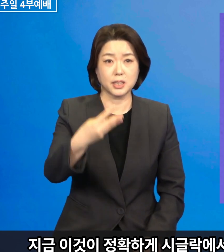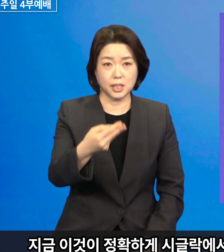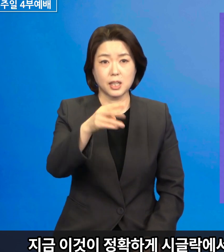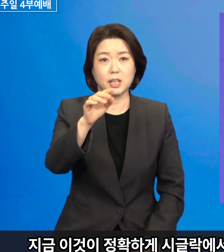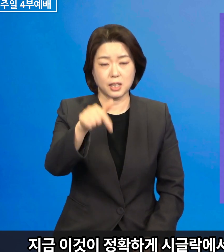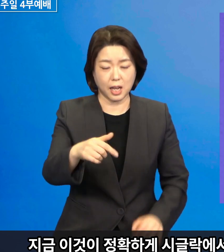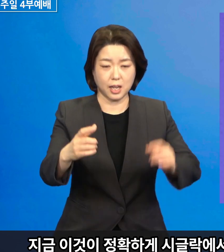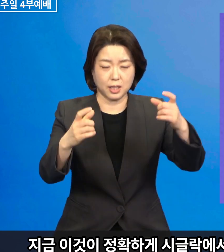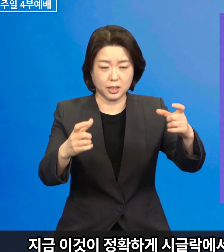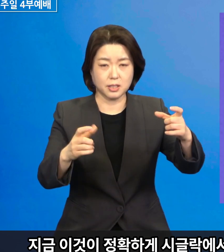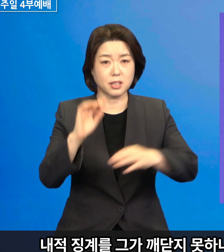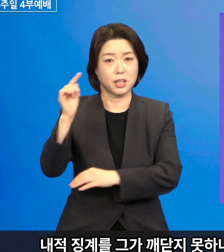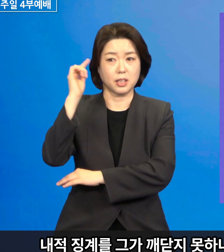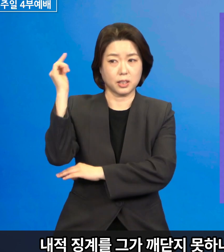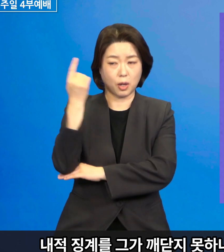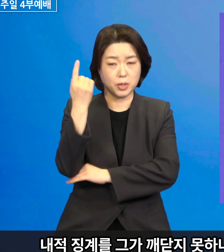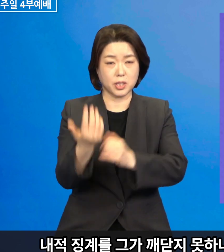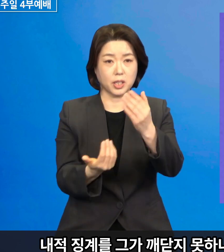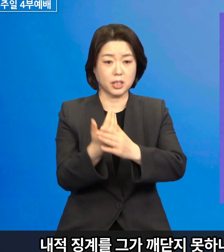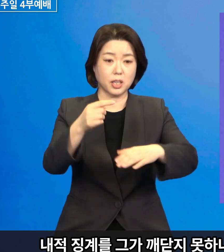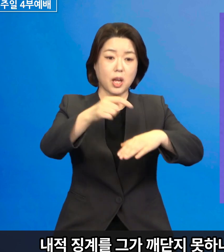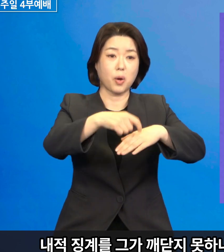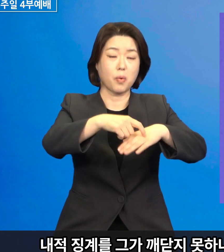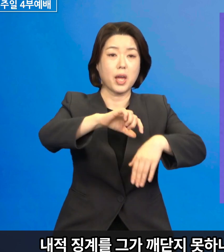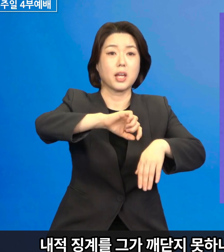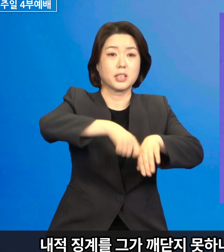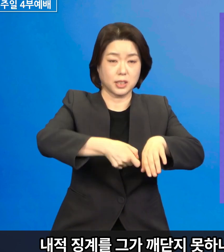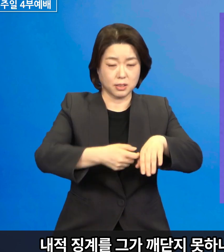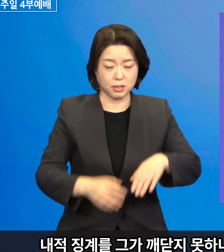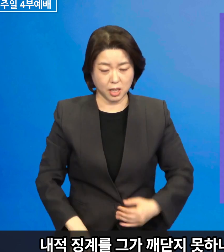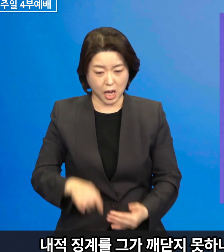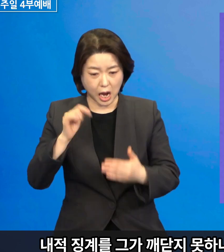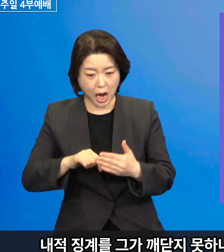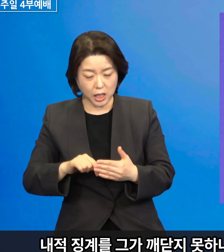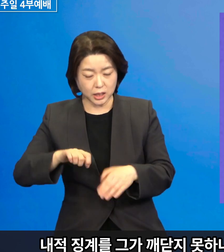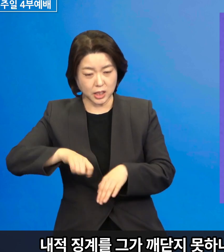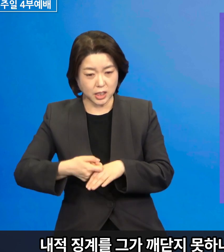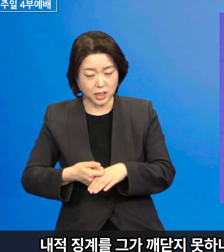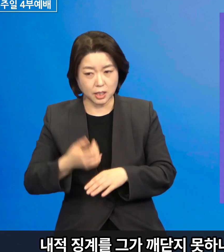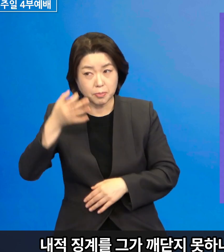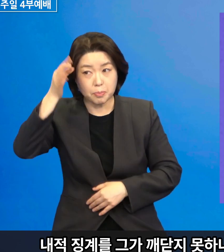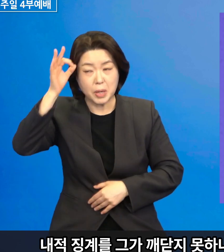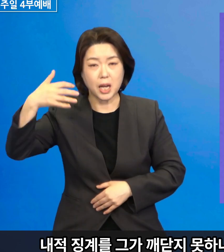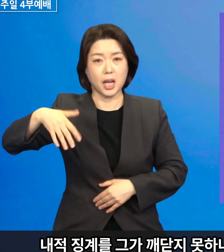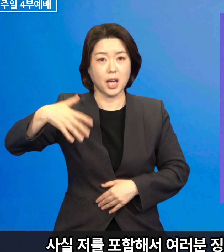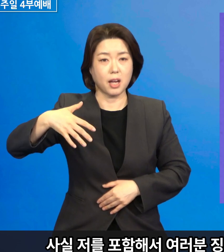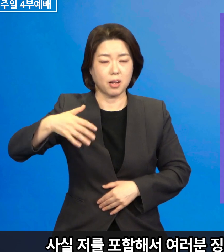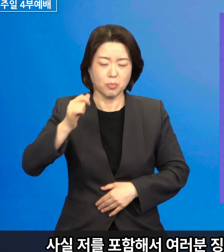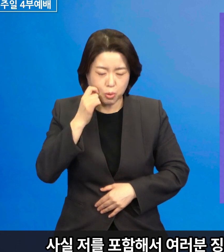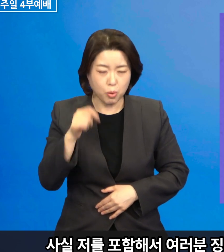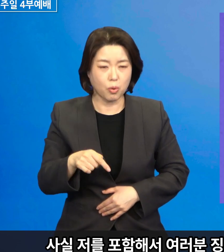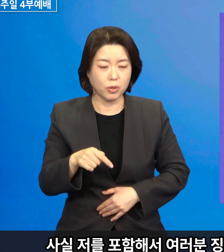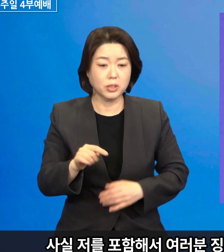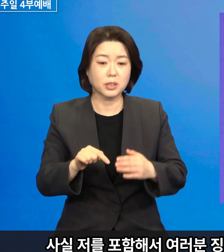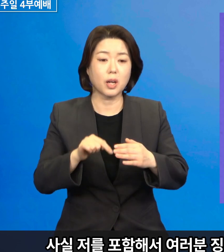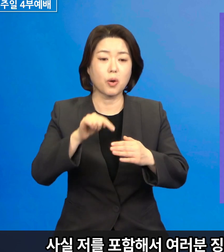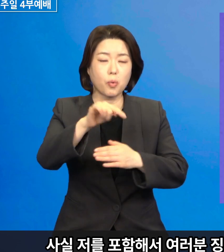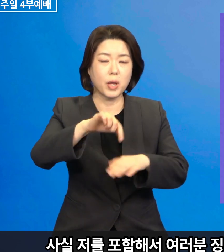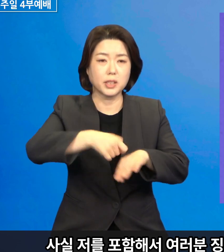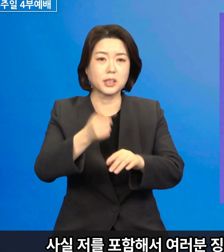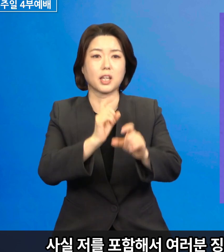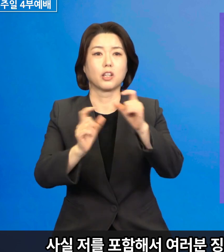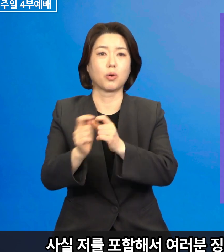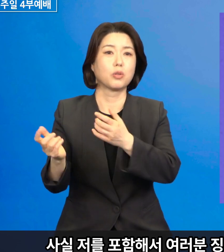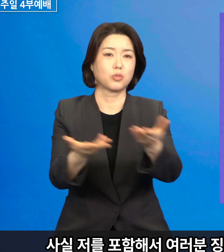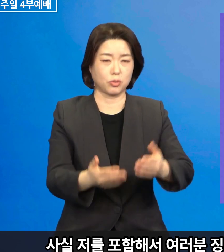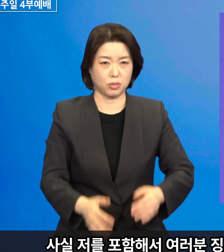일어난 외적 징계입니다. 내적 징계로 그가 깨닫지 못하니 외적 징계로 이어지게 된 거예요. 사실 저를